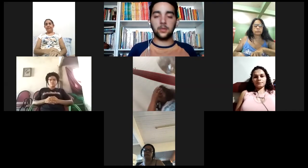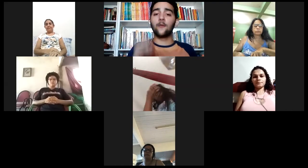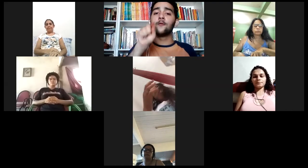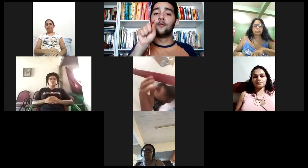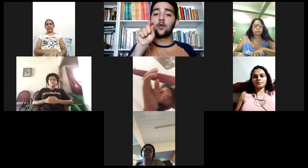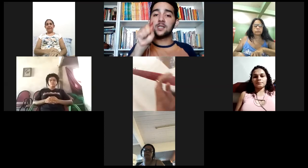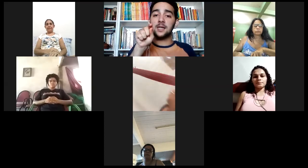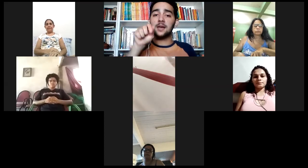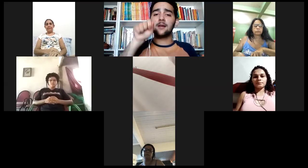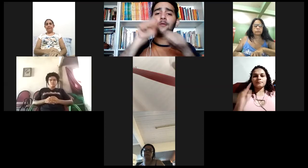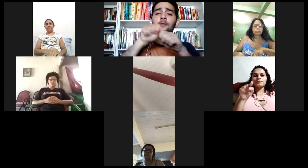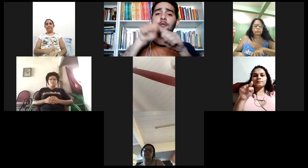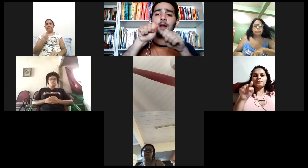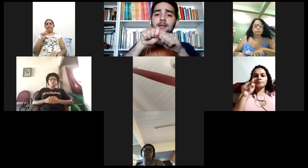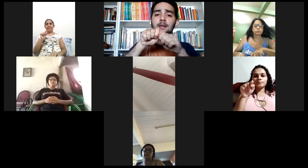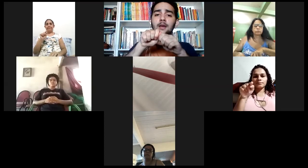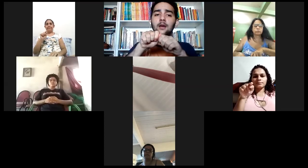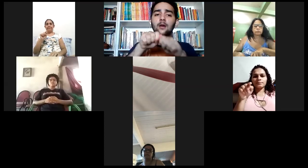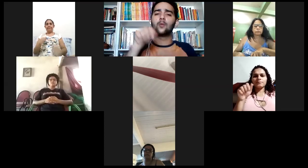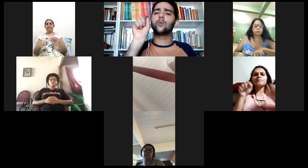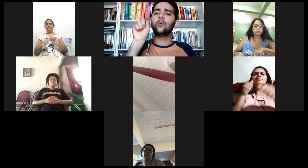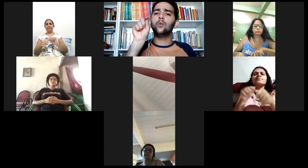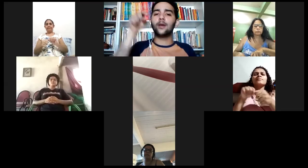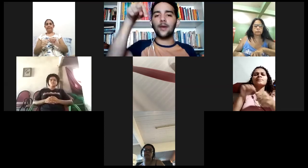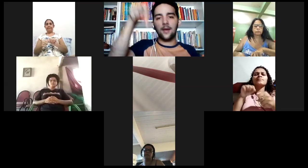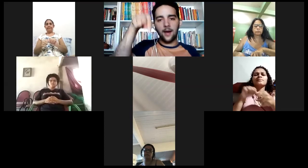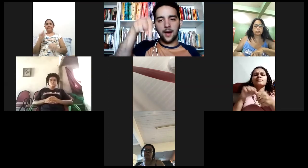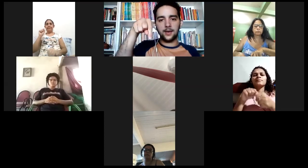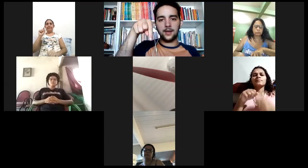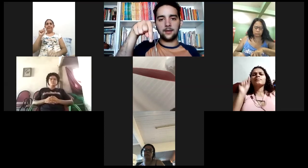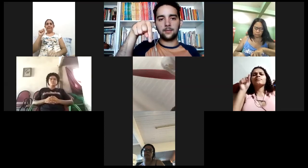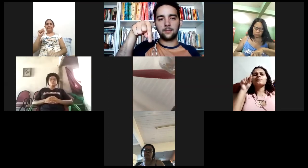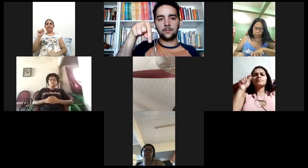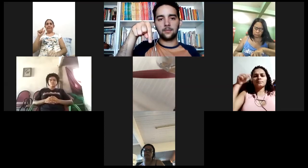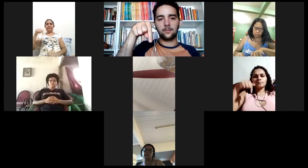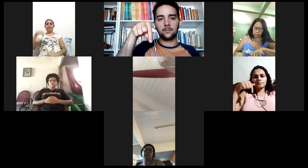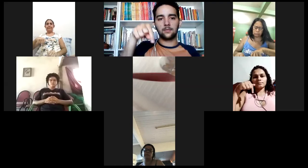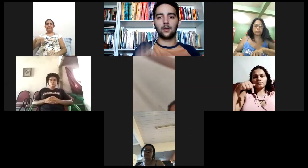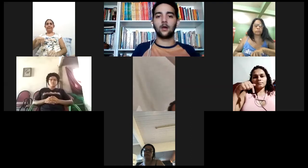Depois, você fazer o que aqui?